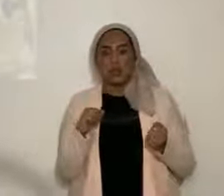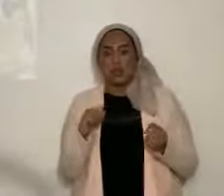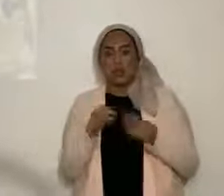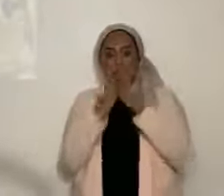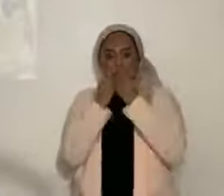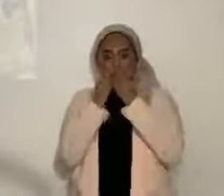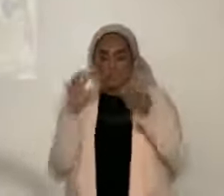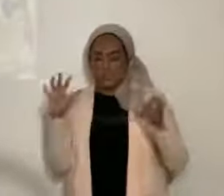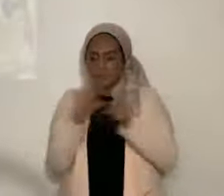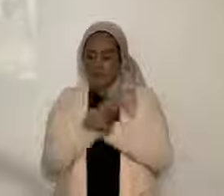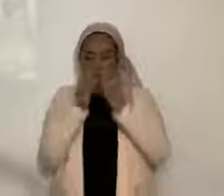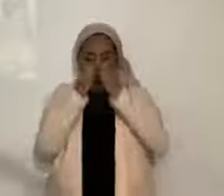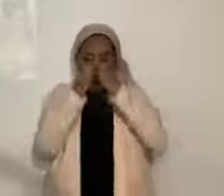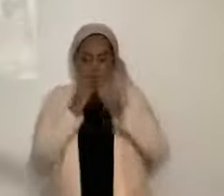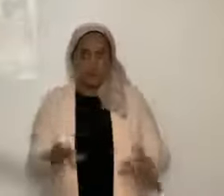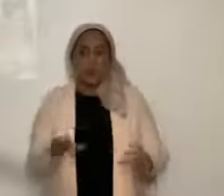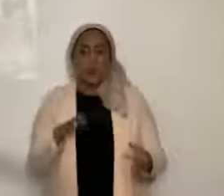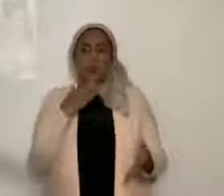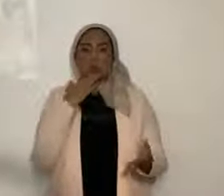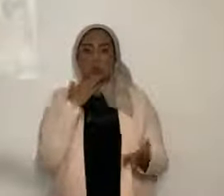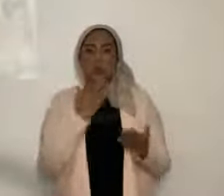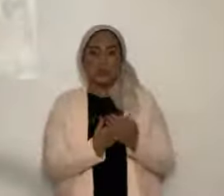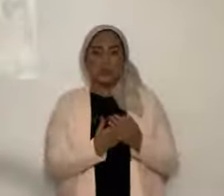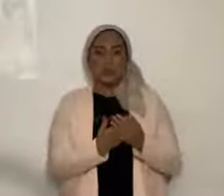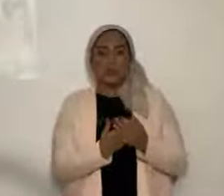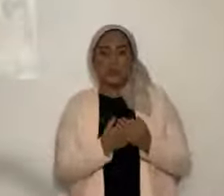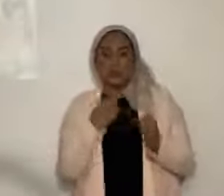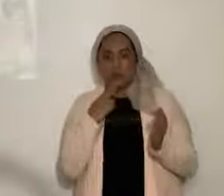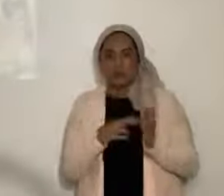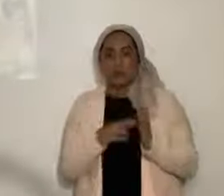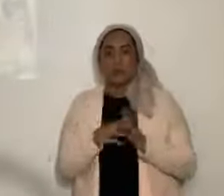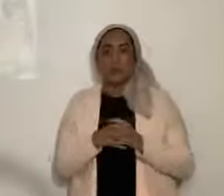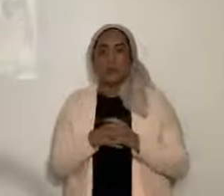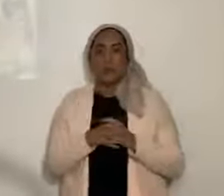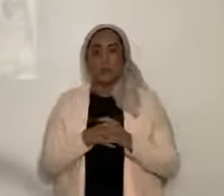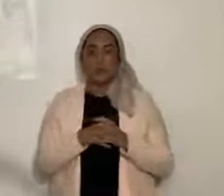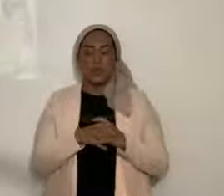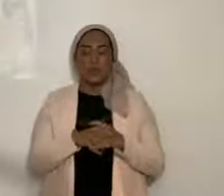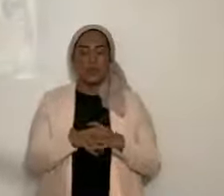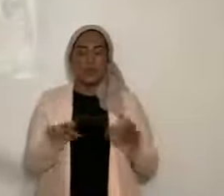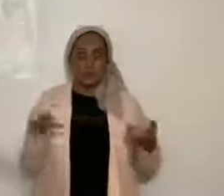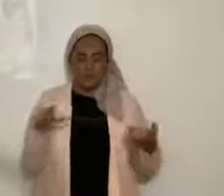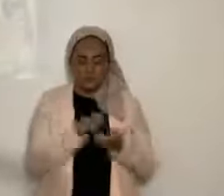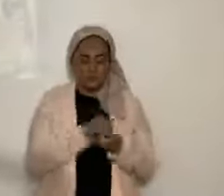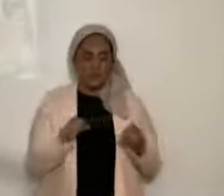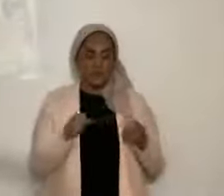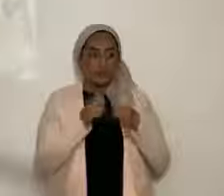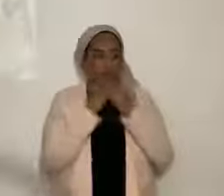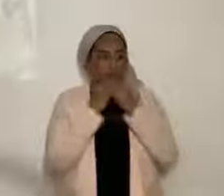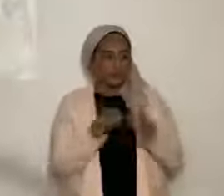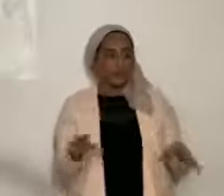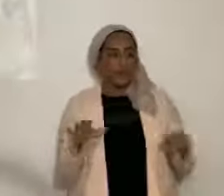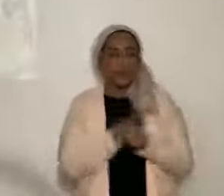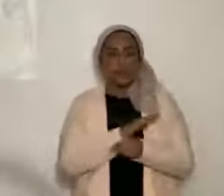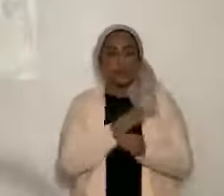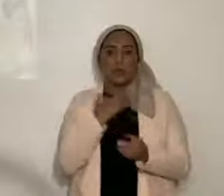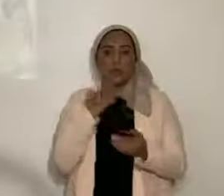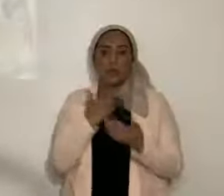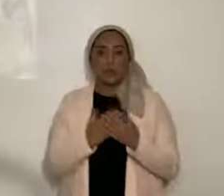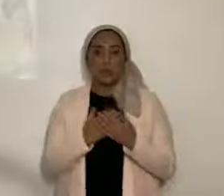pérdida total del bienestar, anótalo, destrucción, pérdida total de